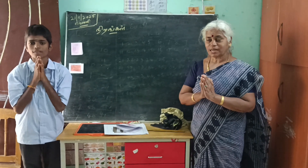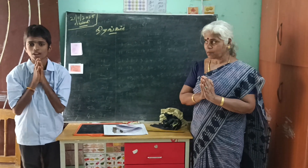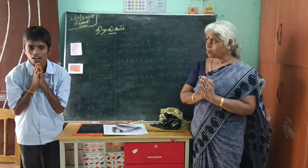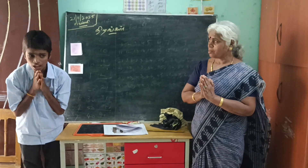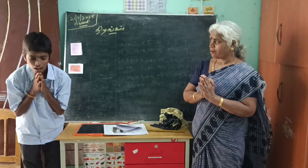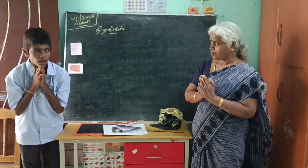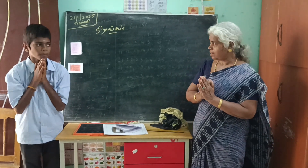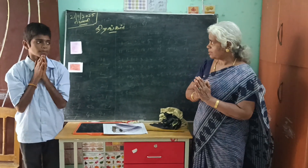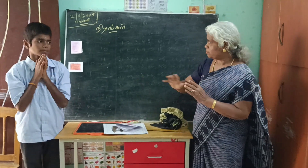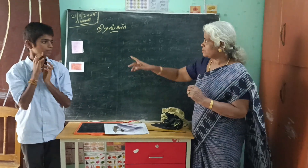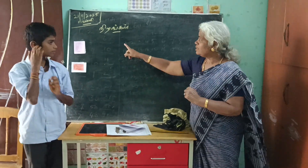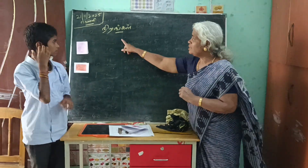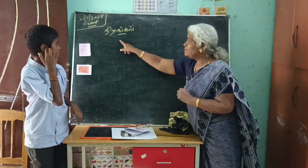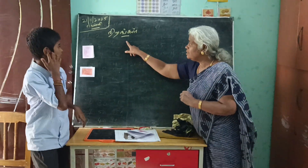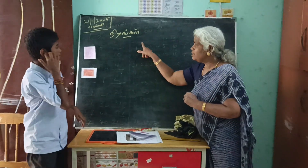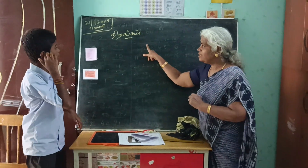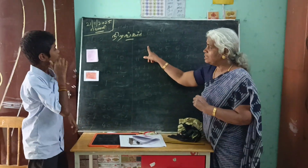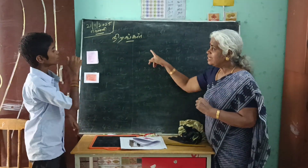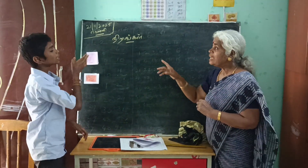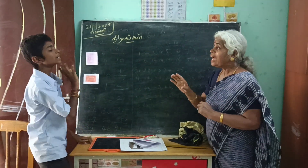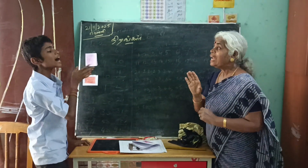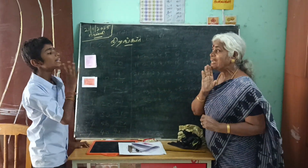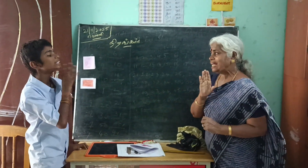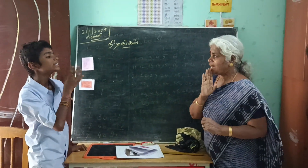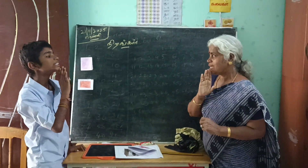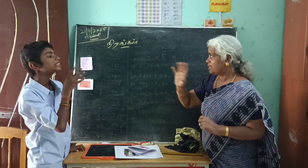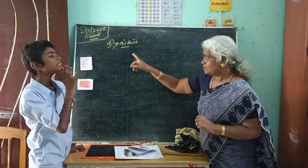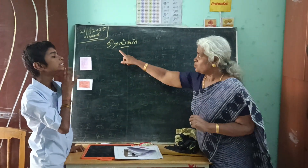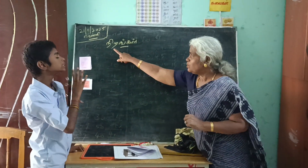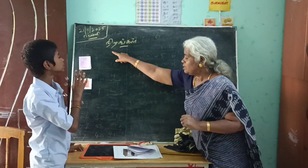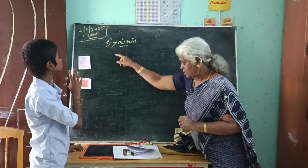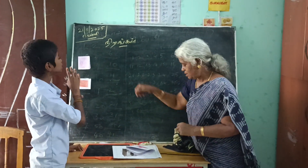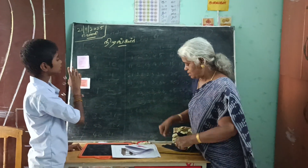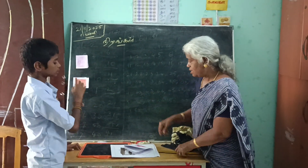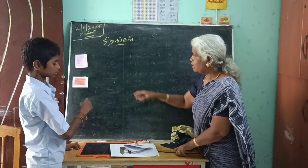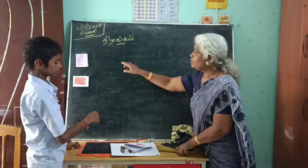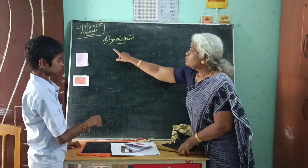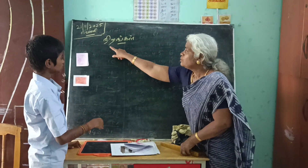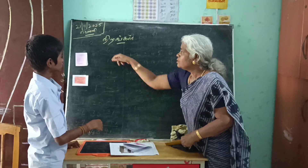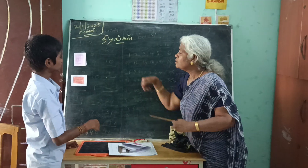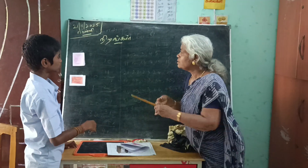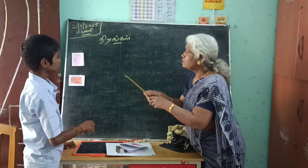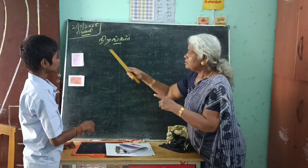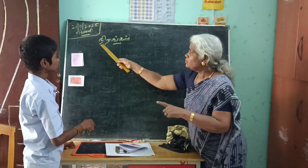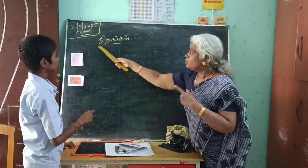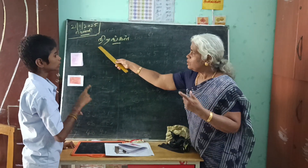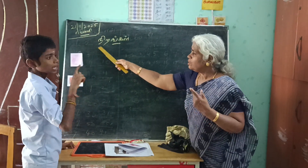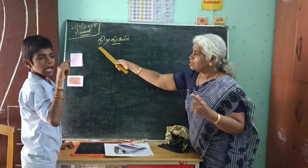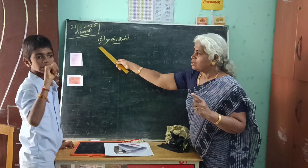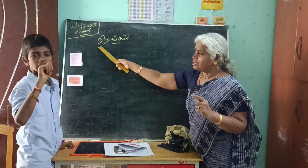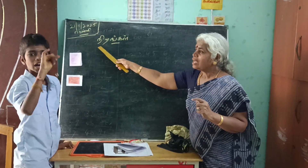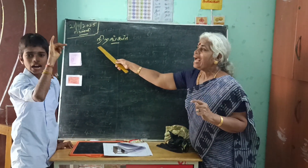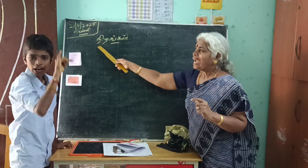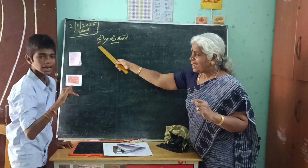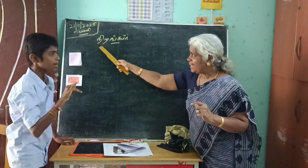வணக்கம் வணக்கம். என்னது இது? நிறங்கள் சொல்லு. நீ சொல்லு. நீ